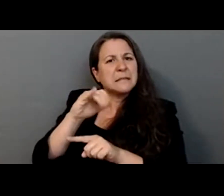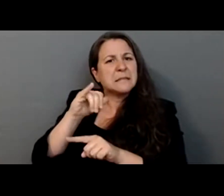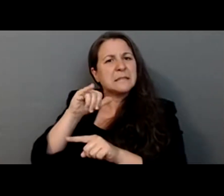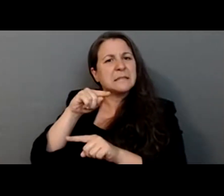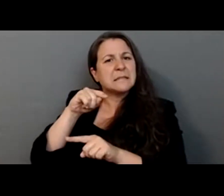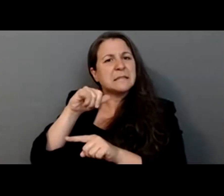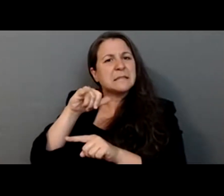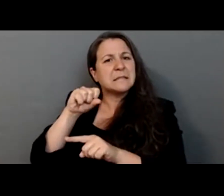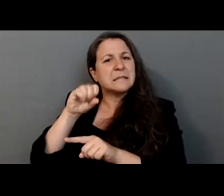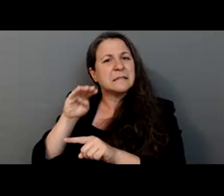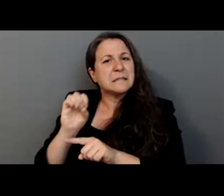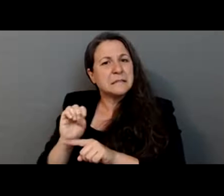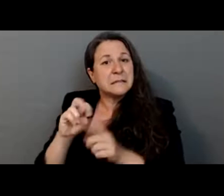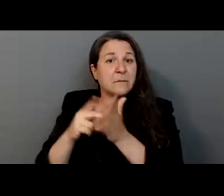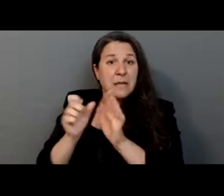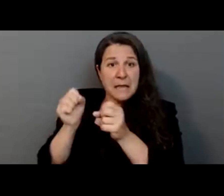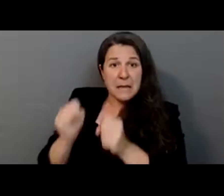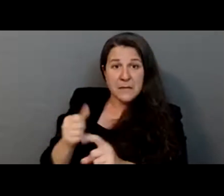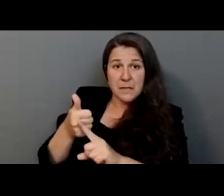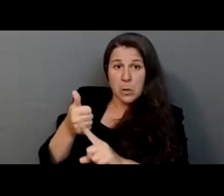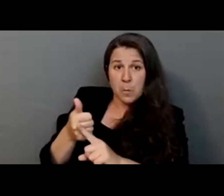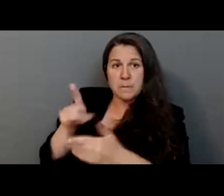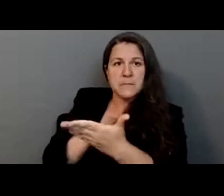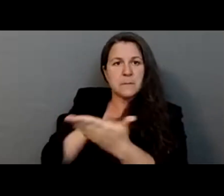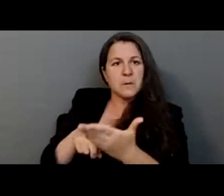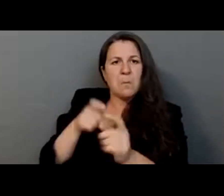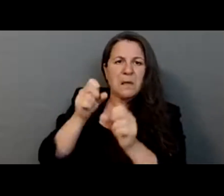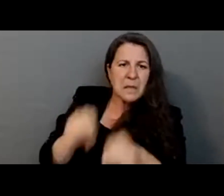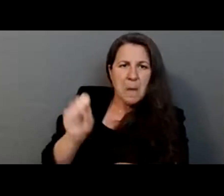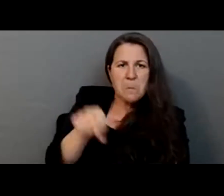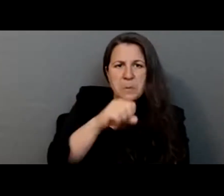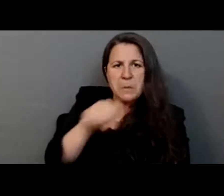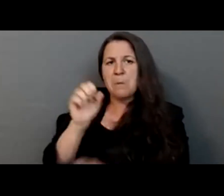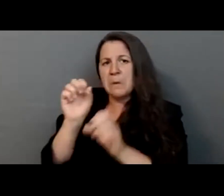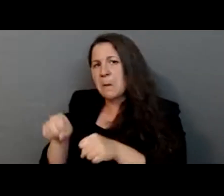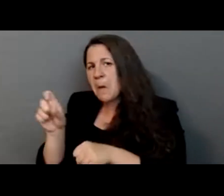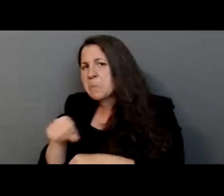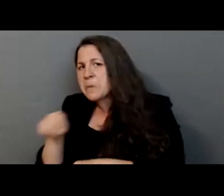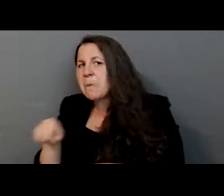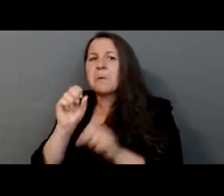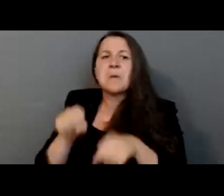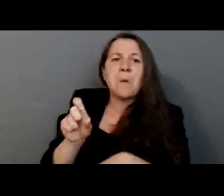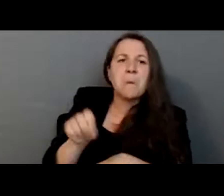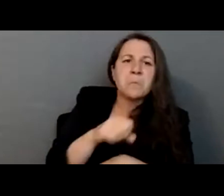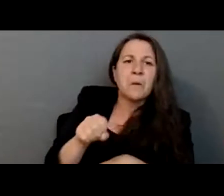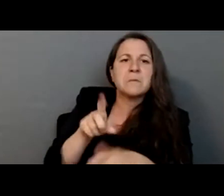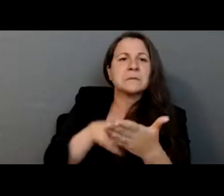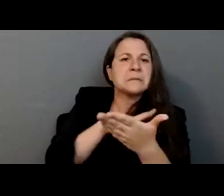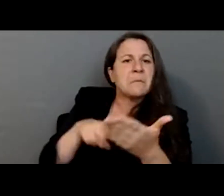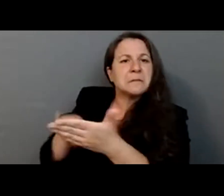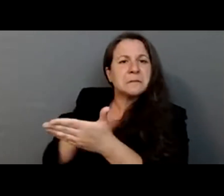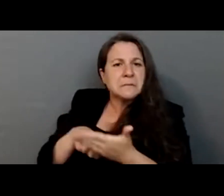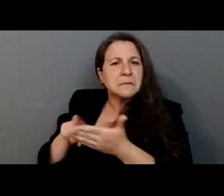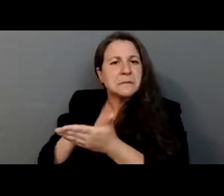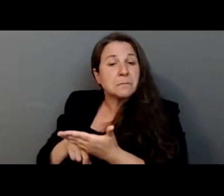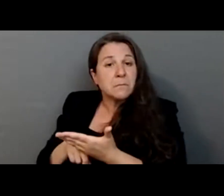au sujet de la capacité de la personne à réaliser sur certaines choses est sur cette même personne, alors que c'est le contexte en fait